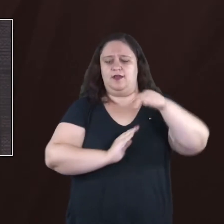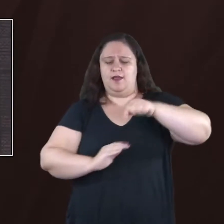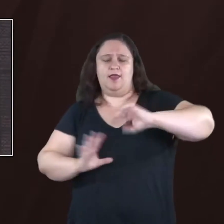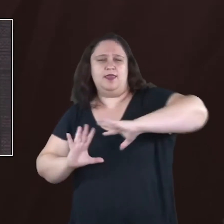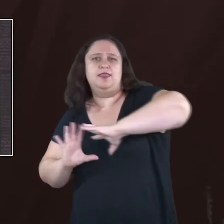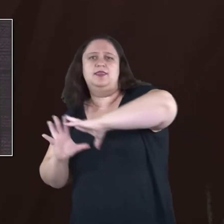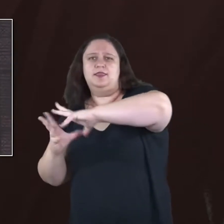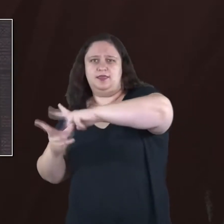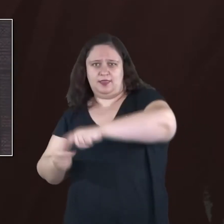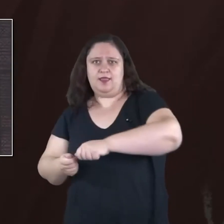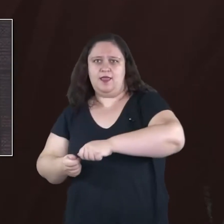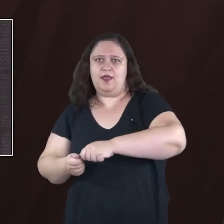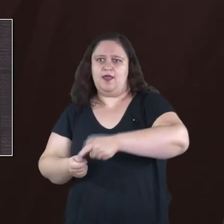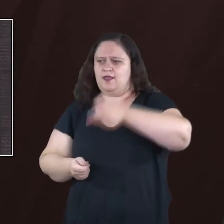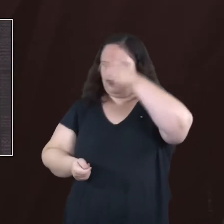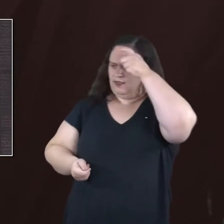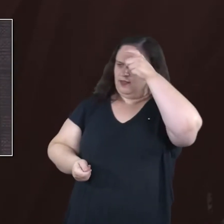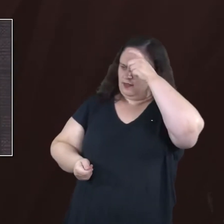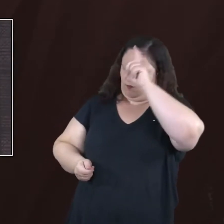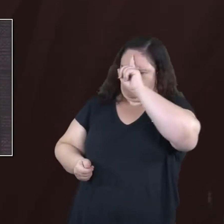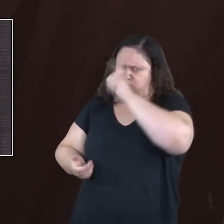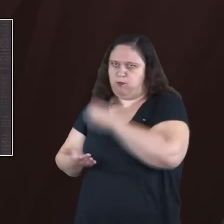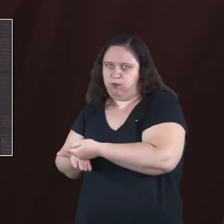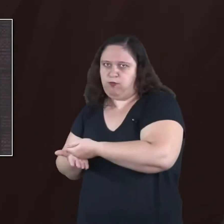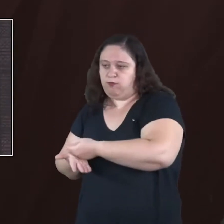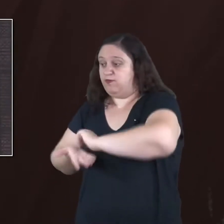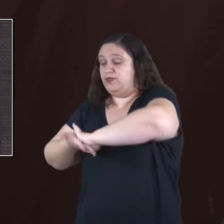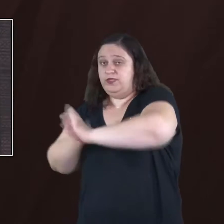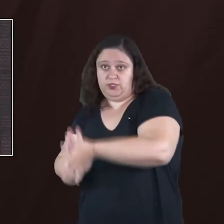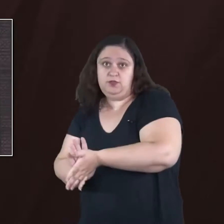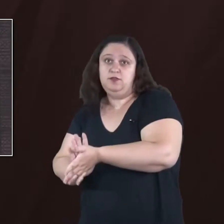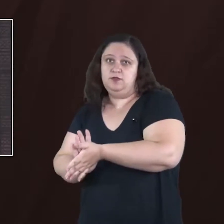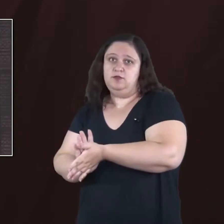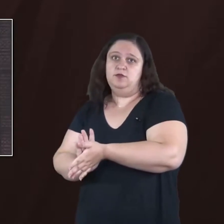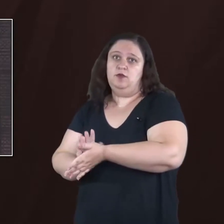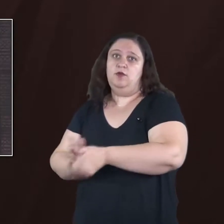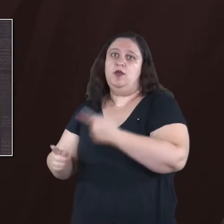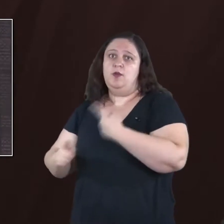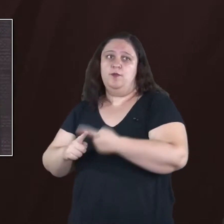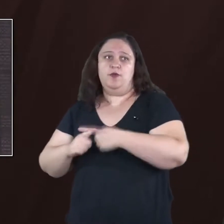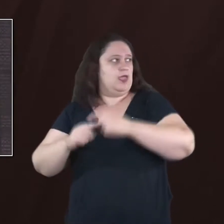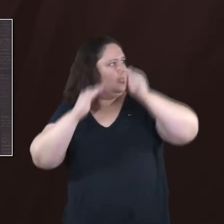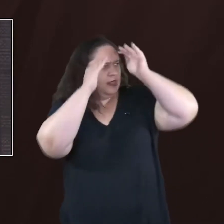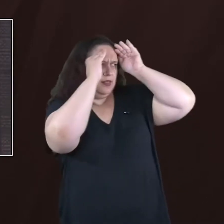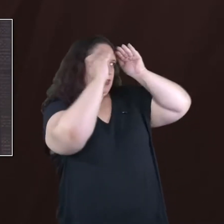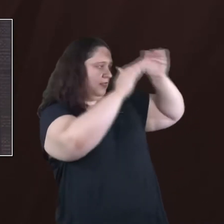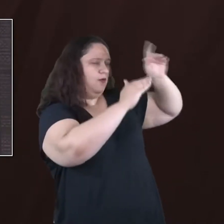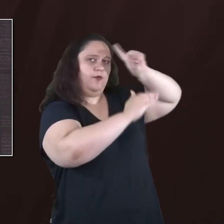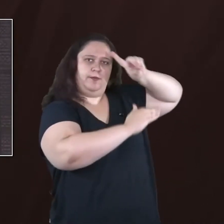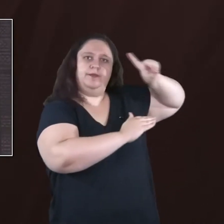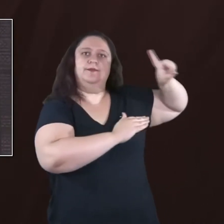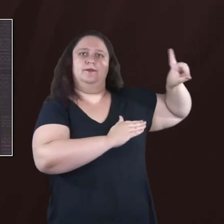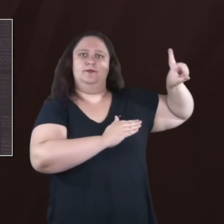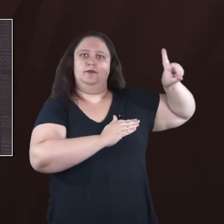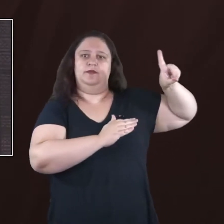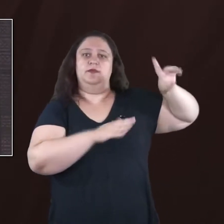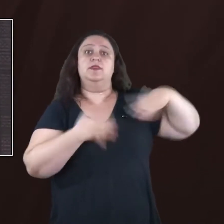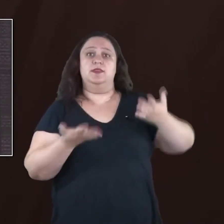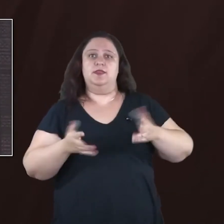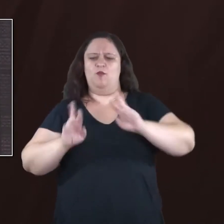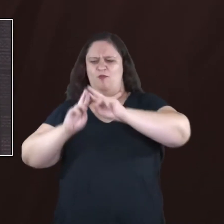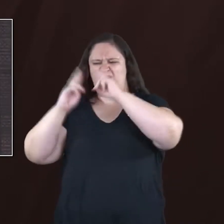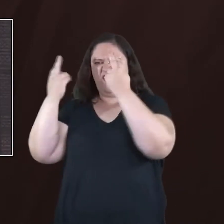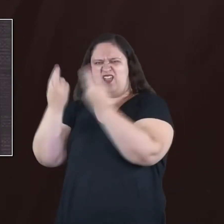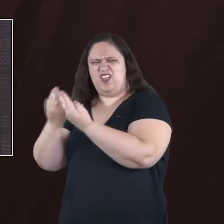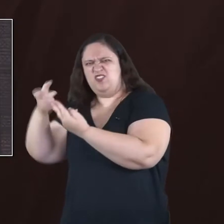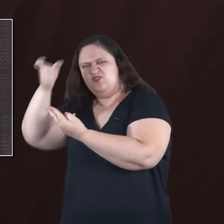terra, toda autoridade que não proceda de Deus, para que todo reino se